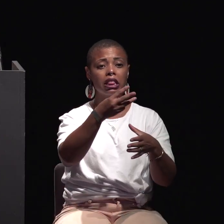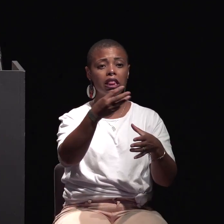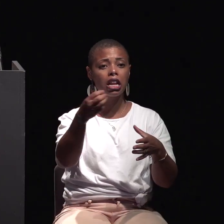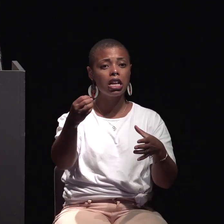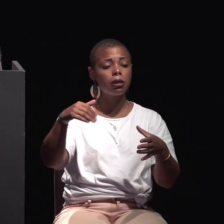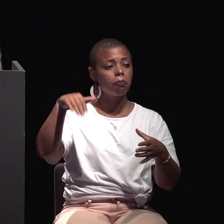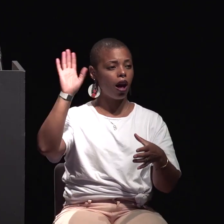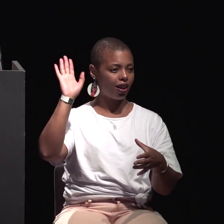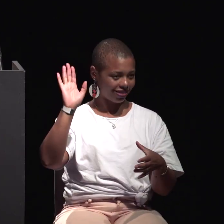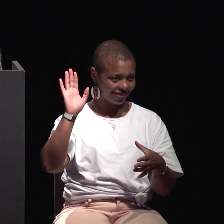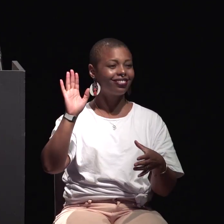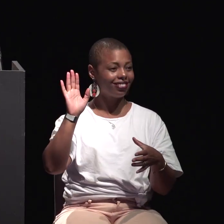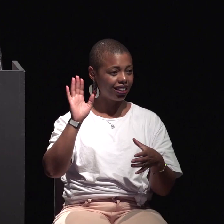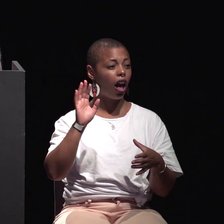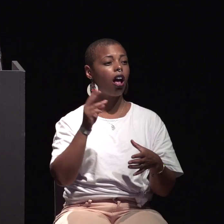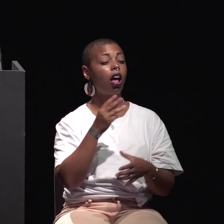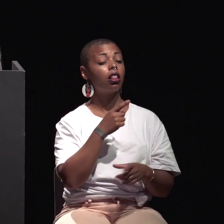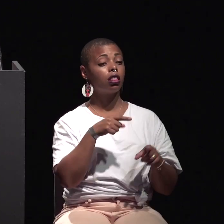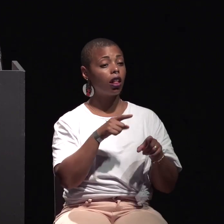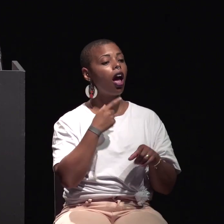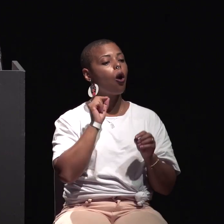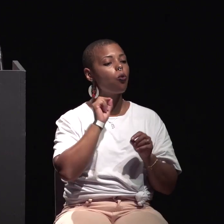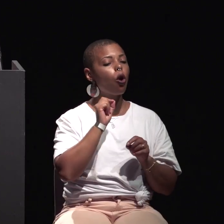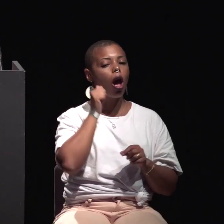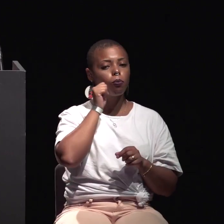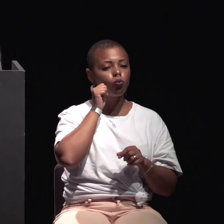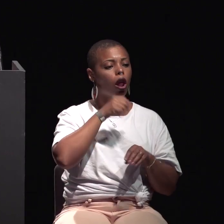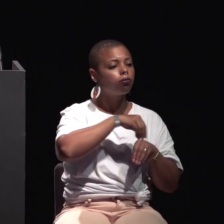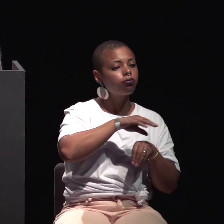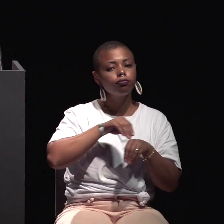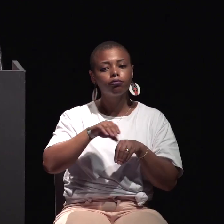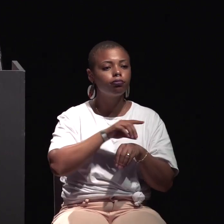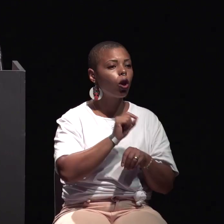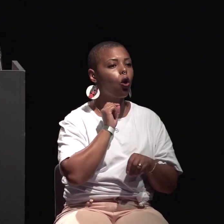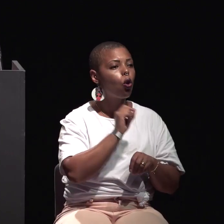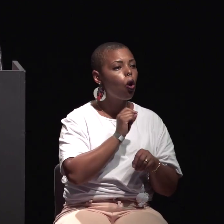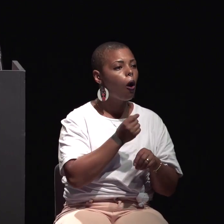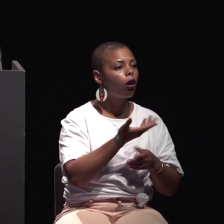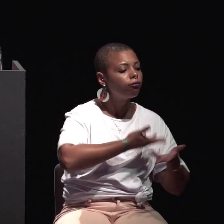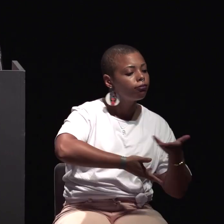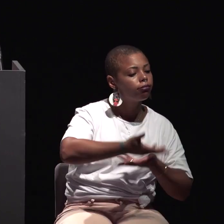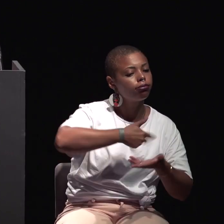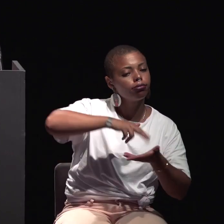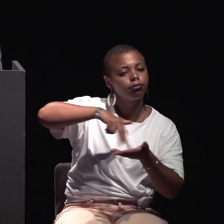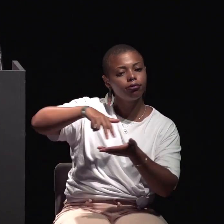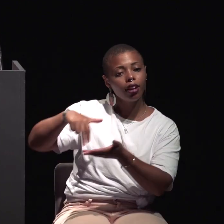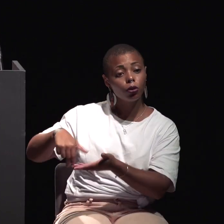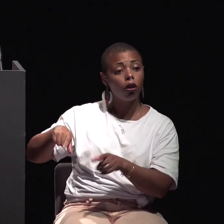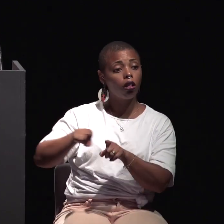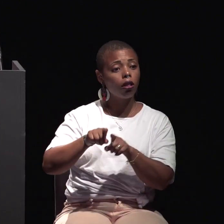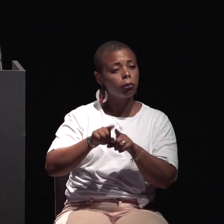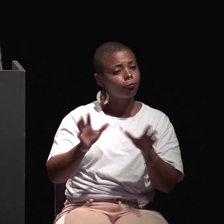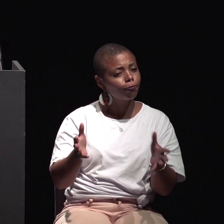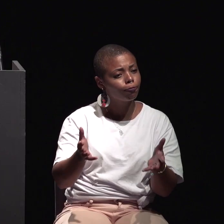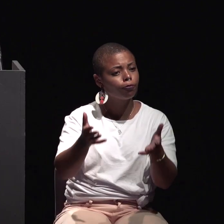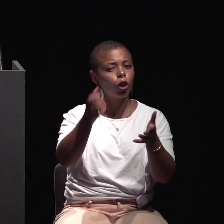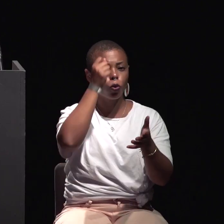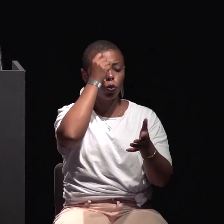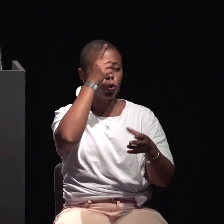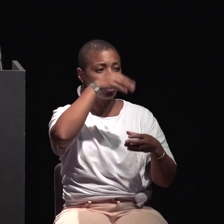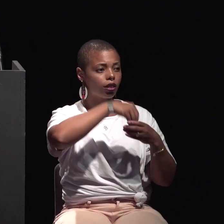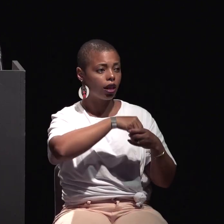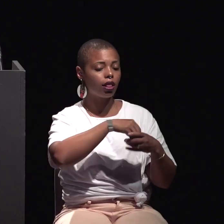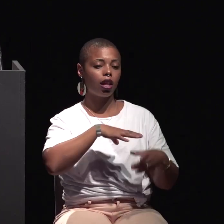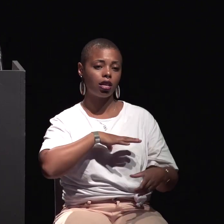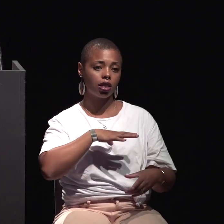300 mediadoras de leitura e agitadoras culturais em suas cidades, espalhadas por todos os estados do